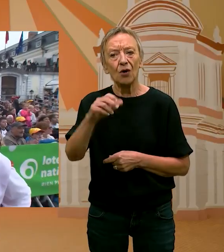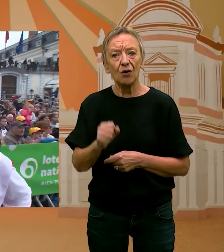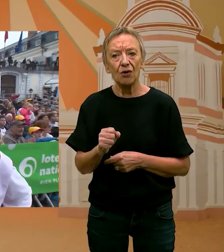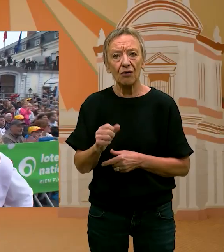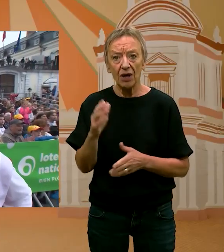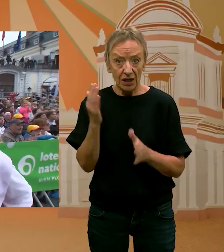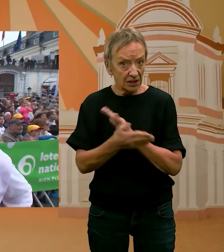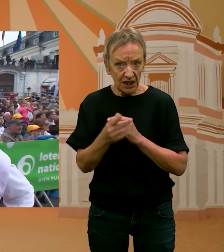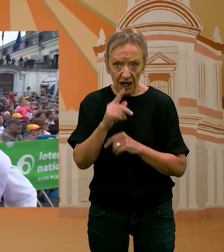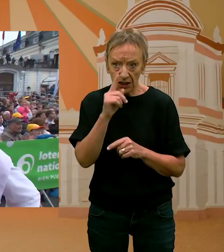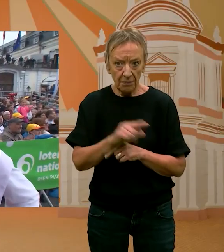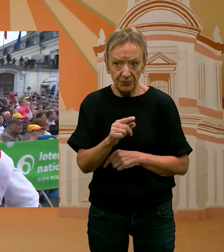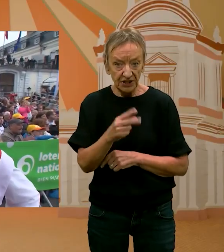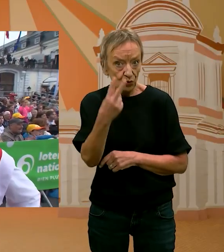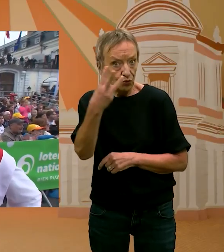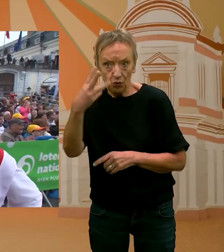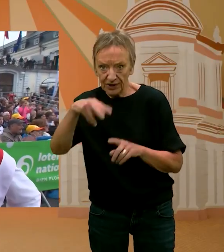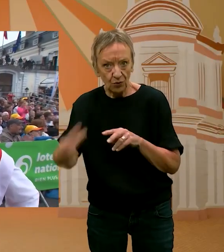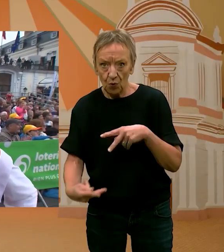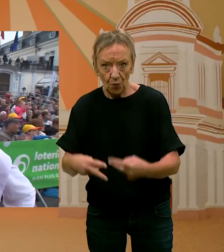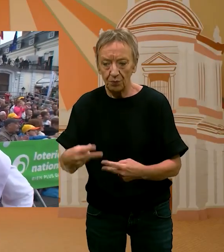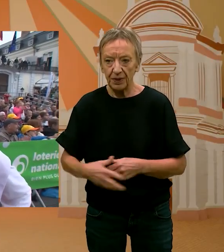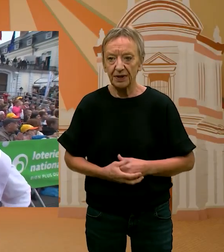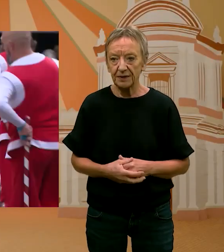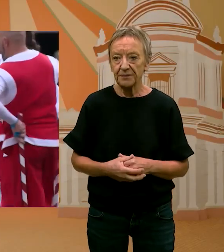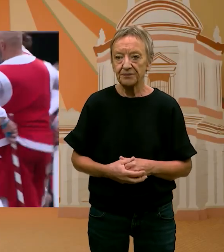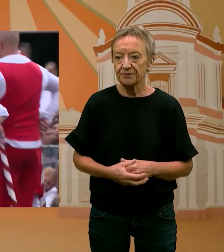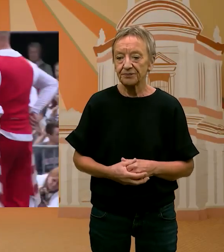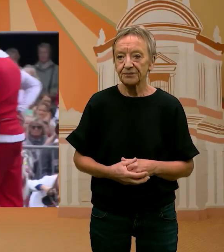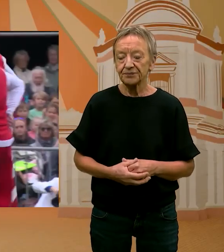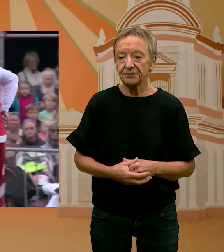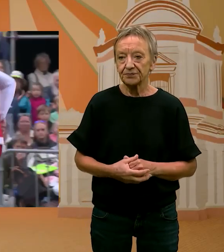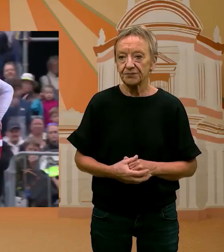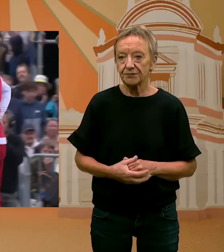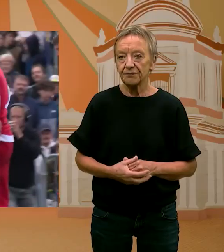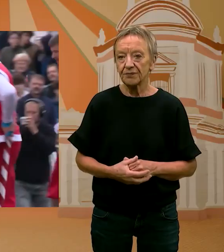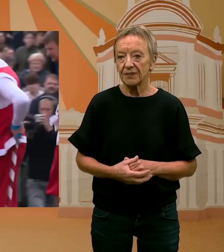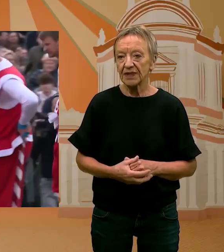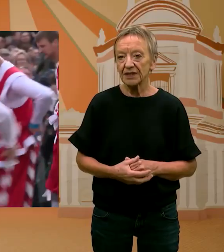rapidement. Et comme hier, les Havrais ont montré qu'en étant en supériorité de force,